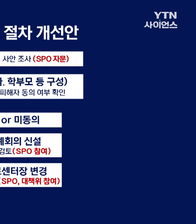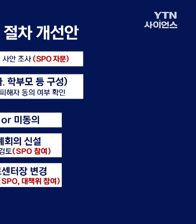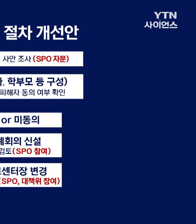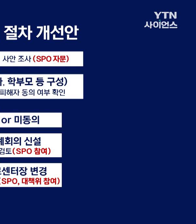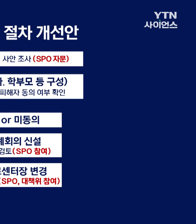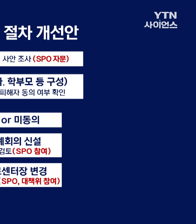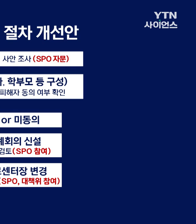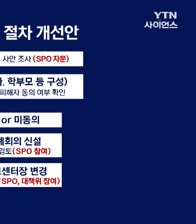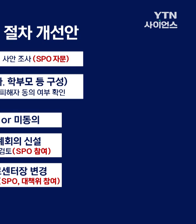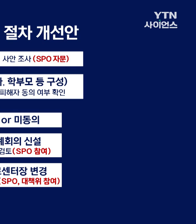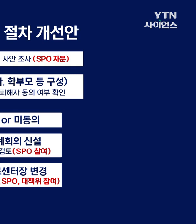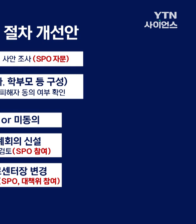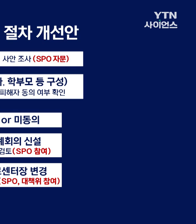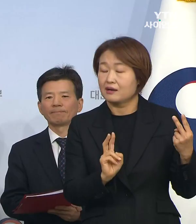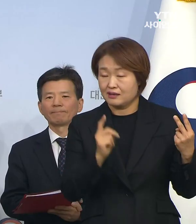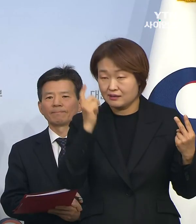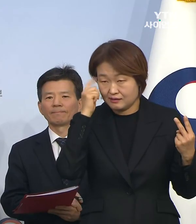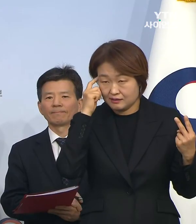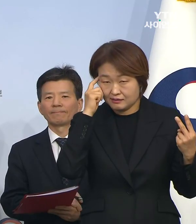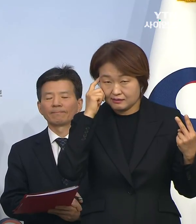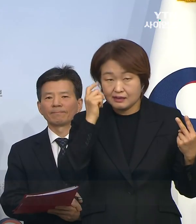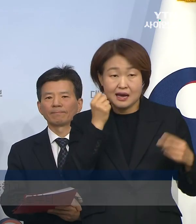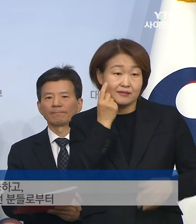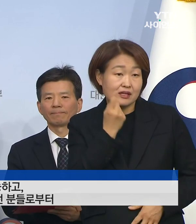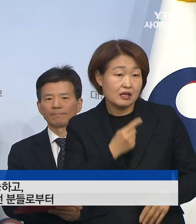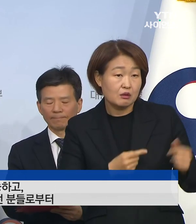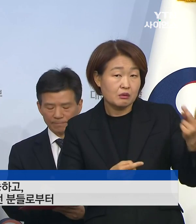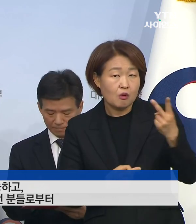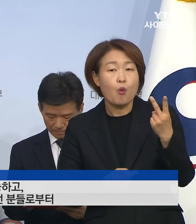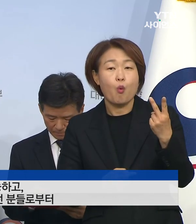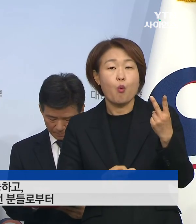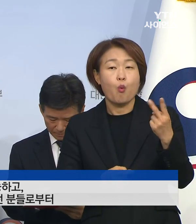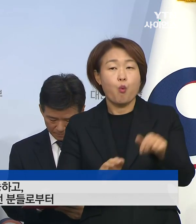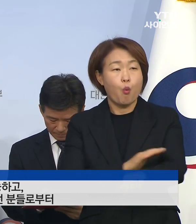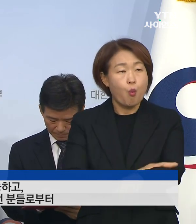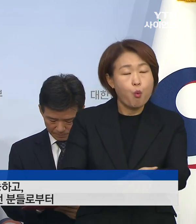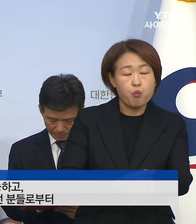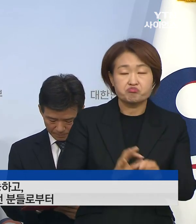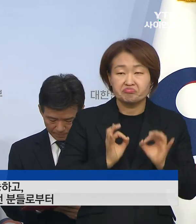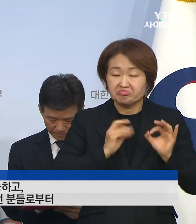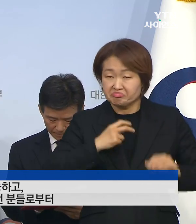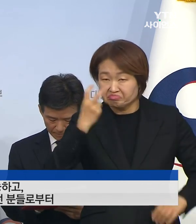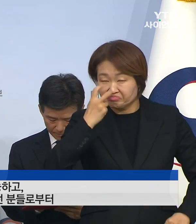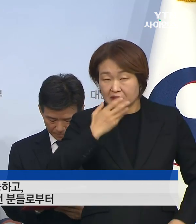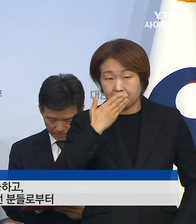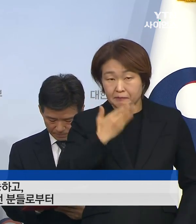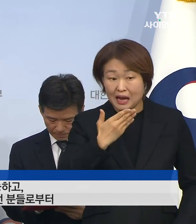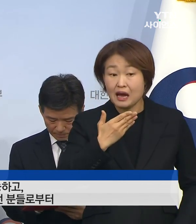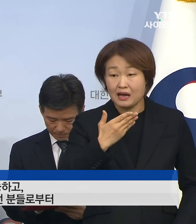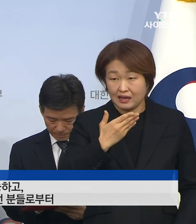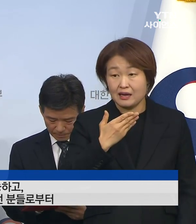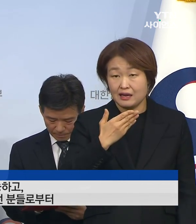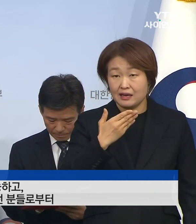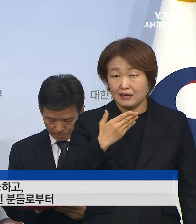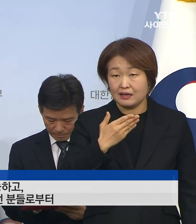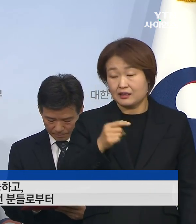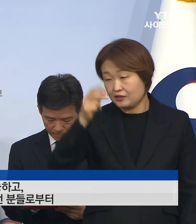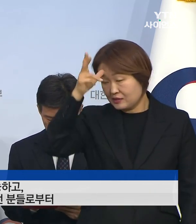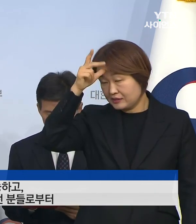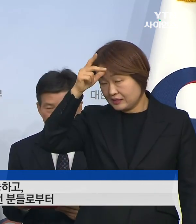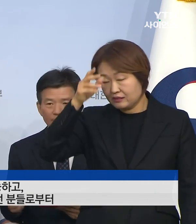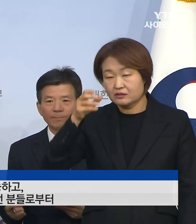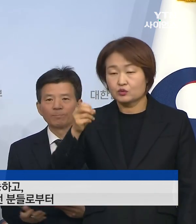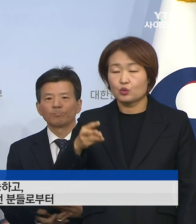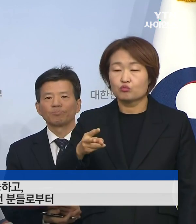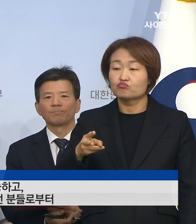심 전문성을 강화합니다 월 두 건 정도면은 충실한 심리가 가능하고 그 사이에 SPO든지